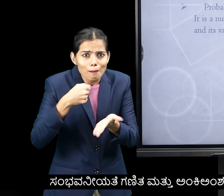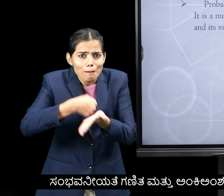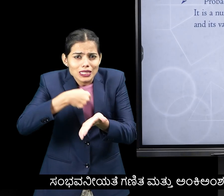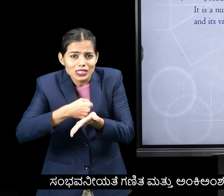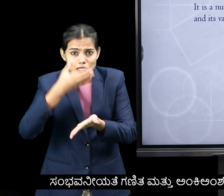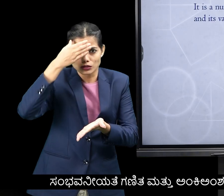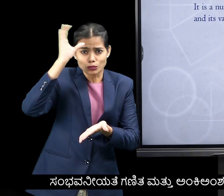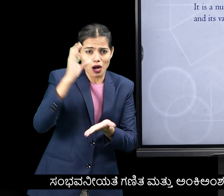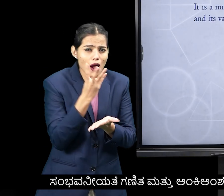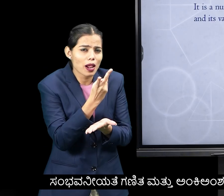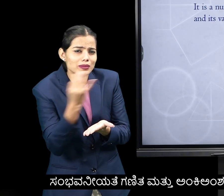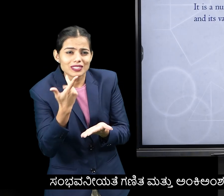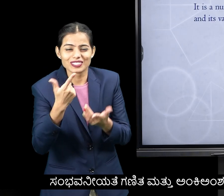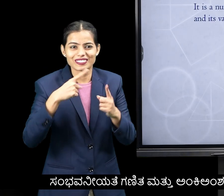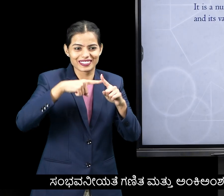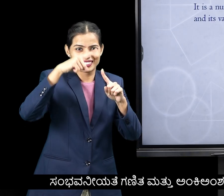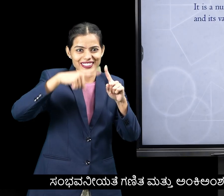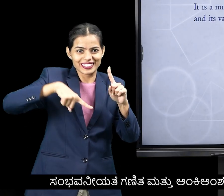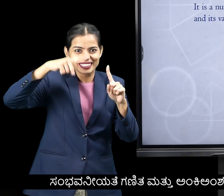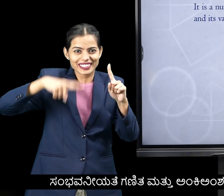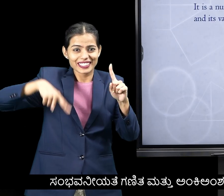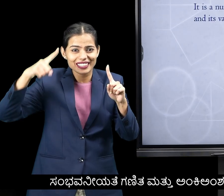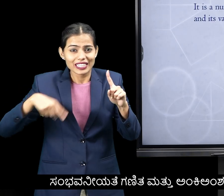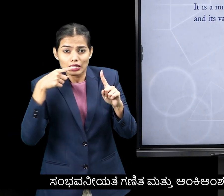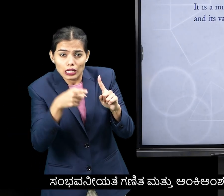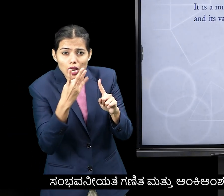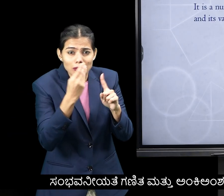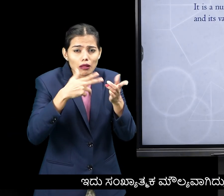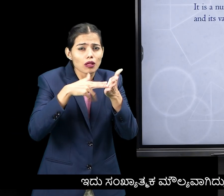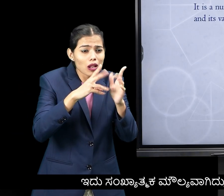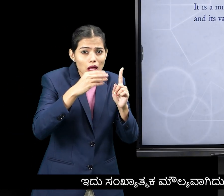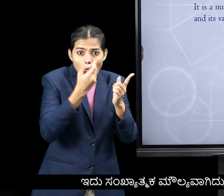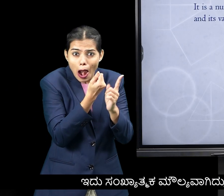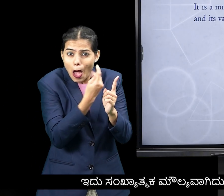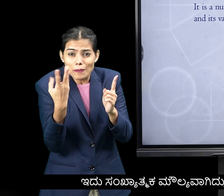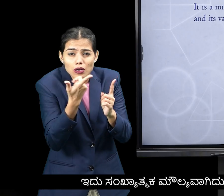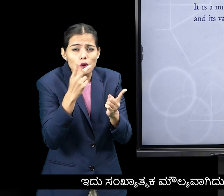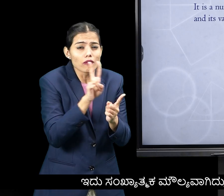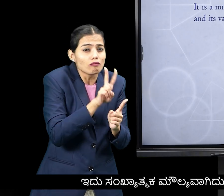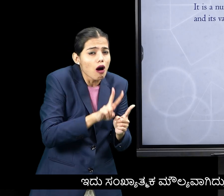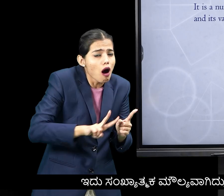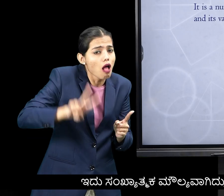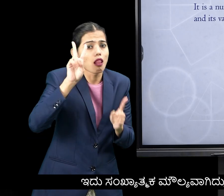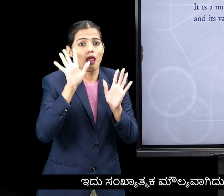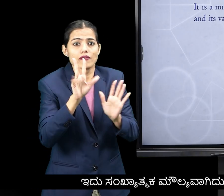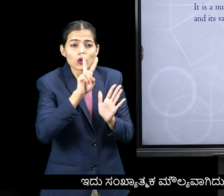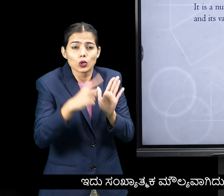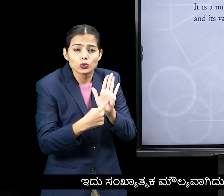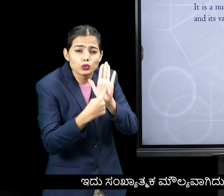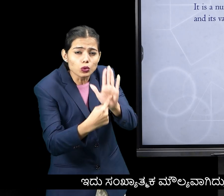ಸಂಭವನೀಯತೆ ಗಣಿತ ಮತ್ತು ಅಂಕಿಅಂಶದಲ್ಲಿ ಒಂದು ಮೂಲಭೂತ ಪರಿಕಲ್ಪನೆಯಾಗಿದೆ. ಇದು ಸಂಖ್ಯಾತ್ಮಕ ಮೌಲ್ಯವಾಗಿದ್ದು, ಈವೆಂಟ್ ಸಂಭವಿಸುವ